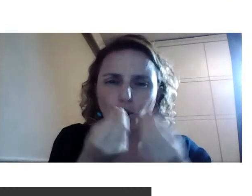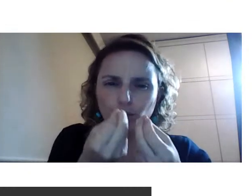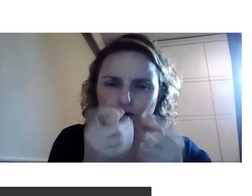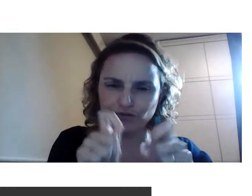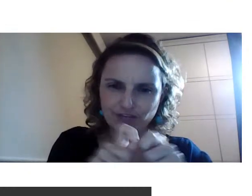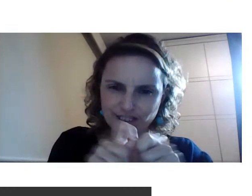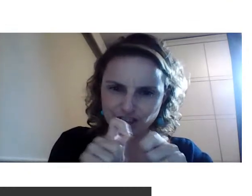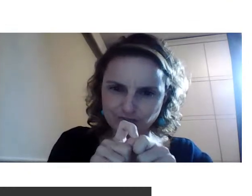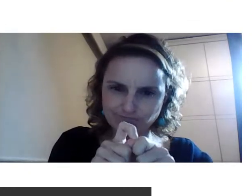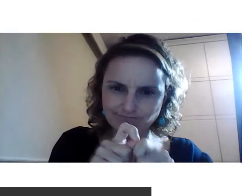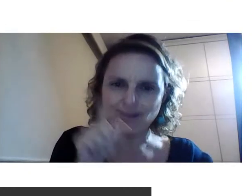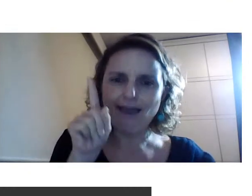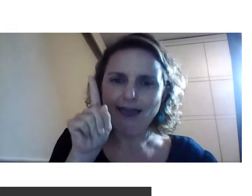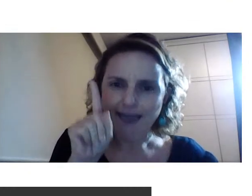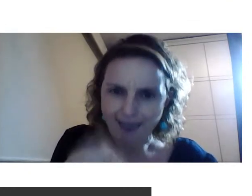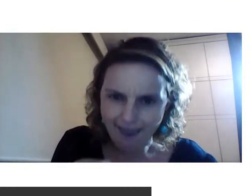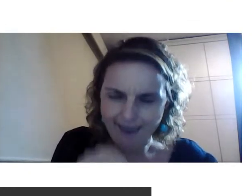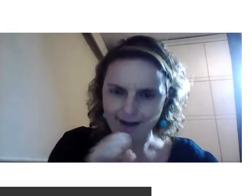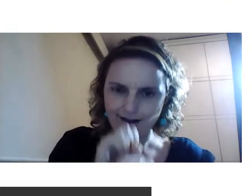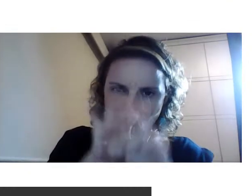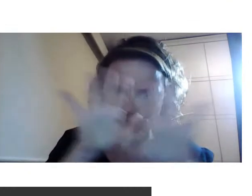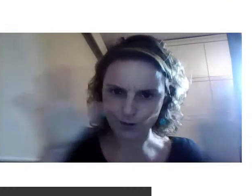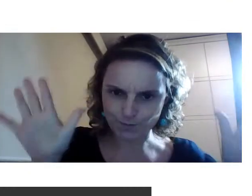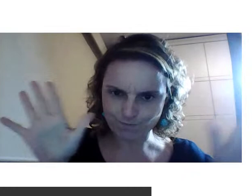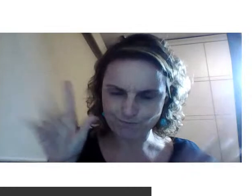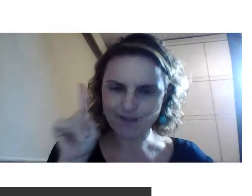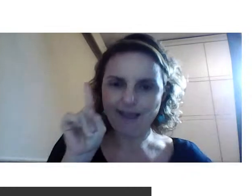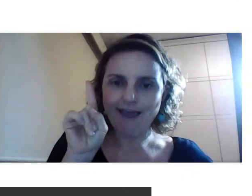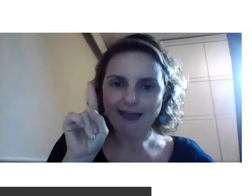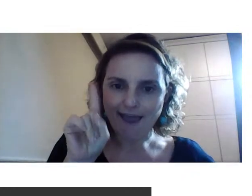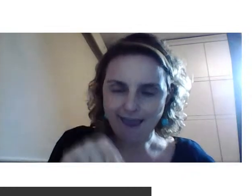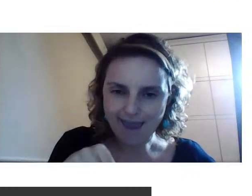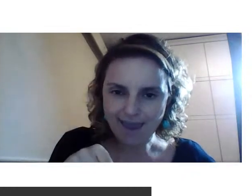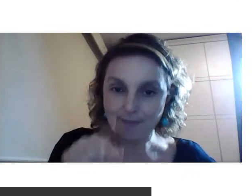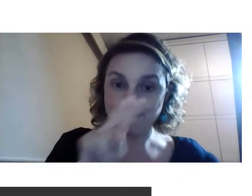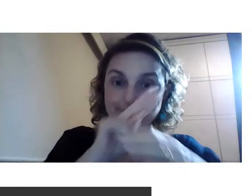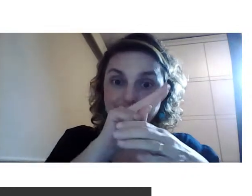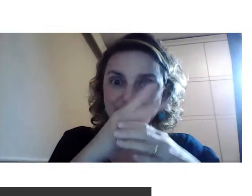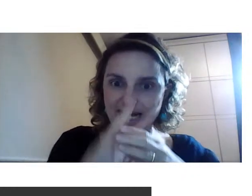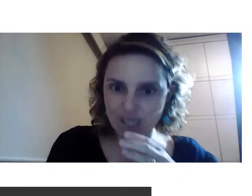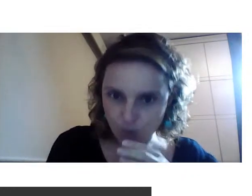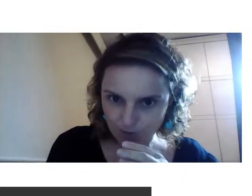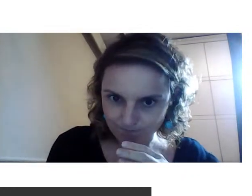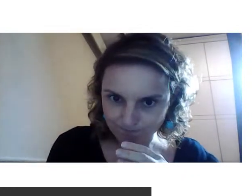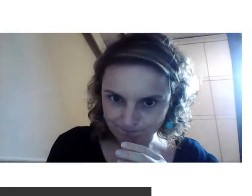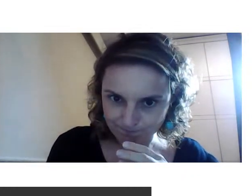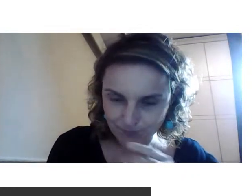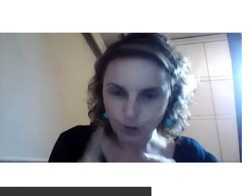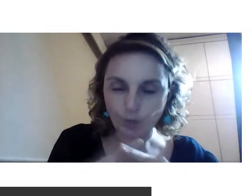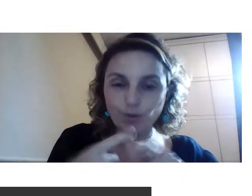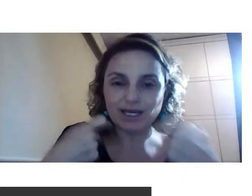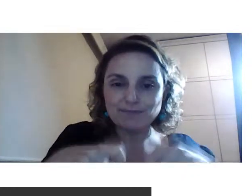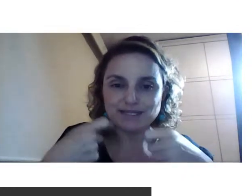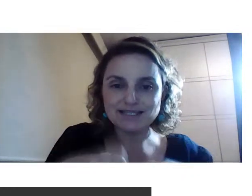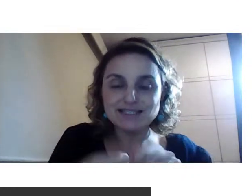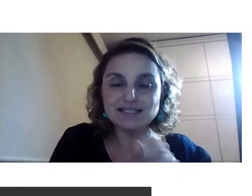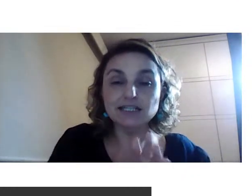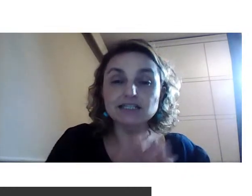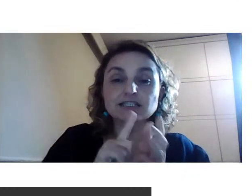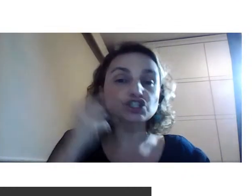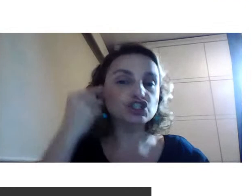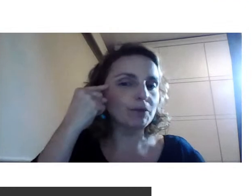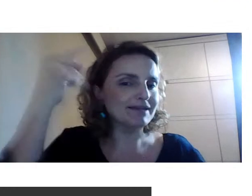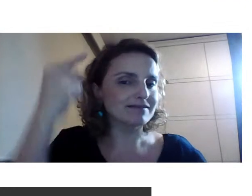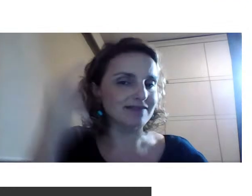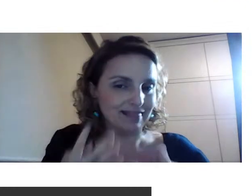o aplicativo ficou responsável de texto não se conteúdo é acessível